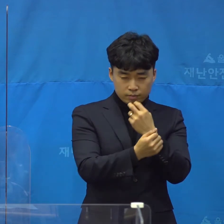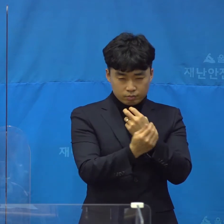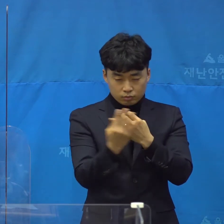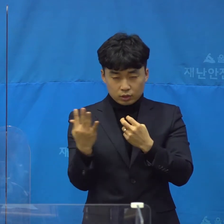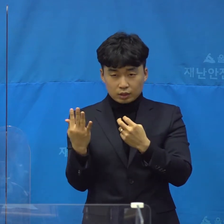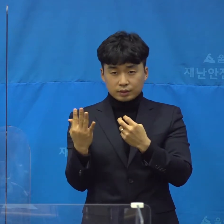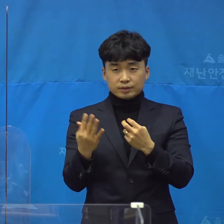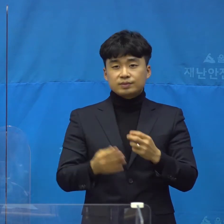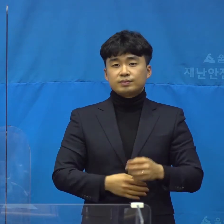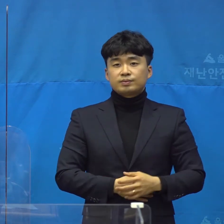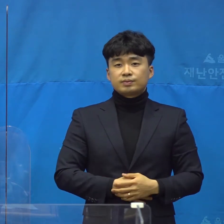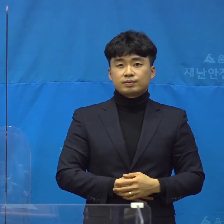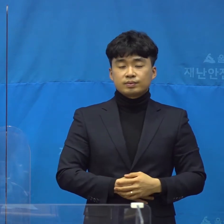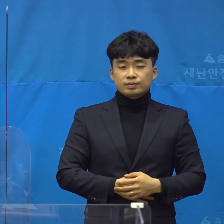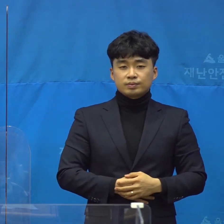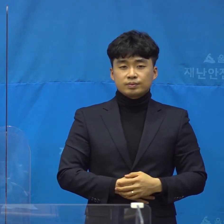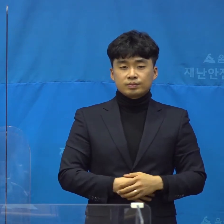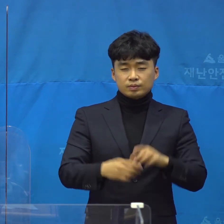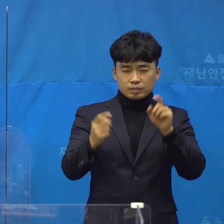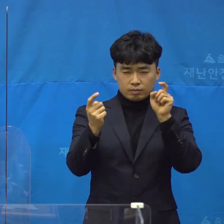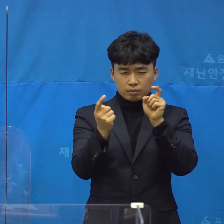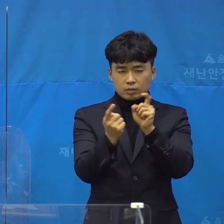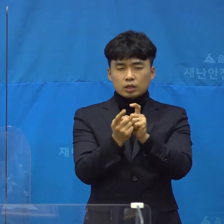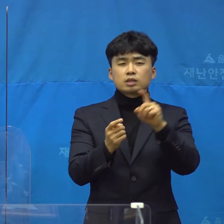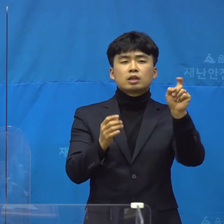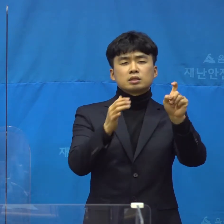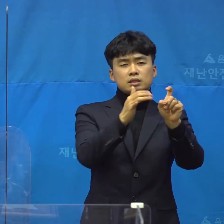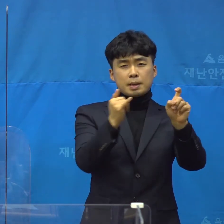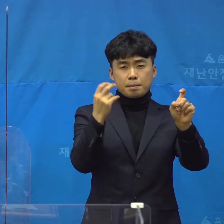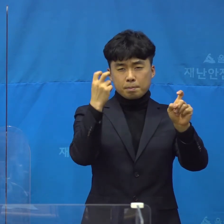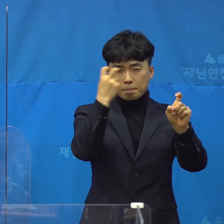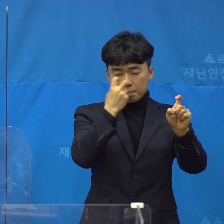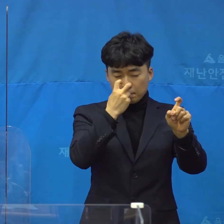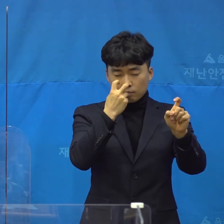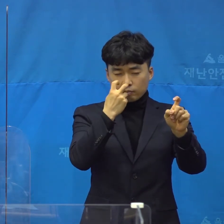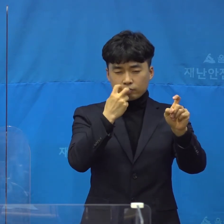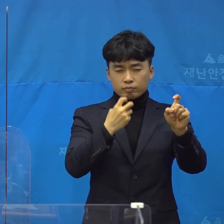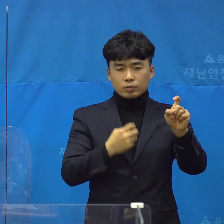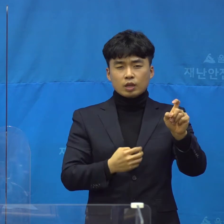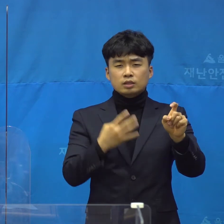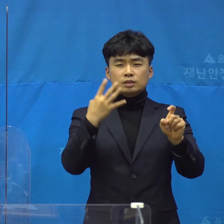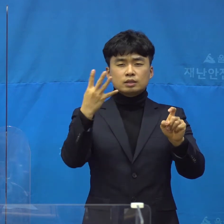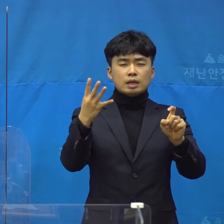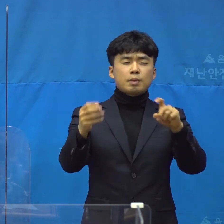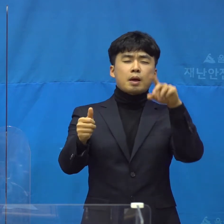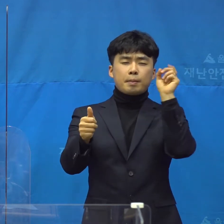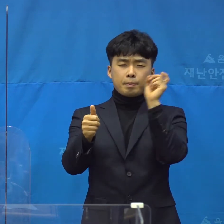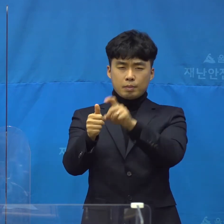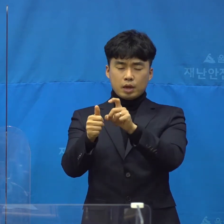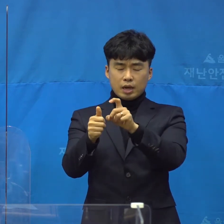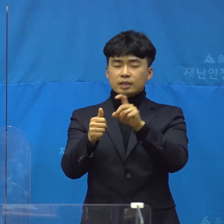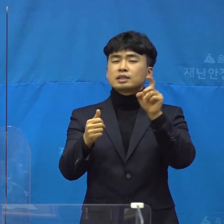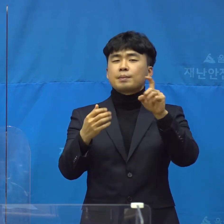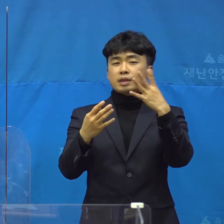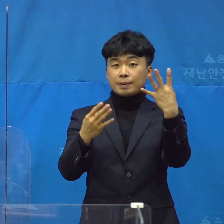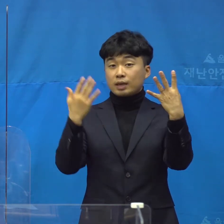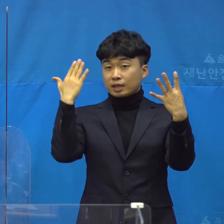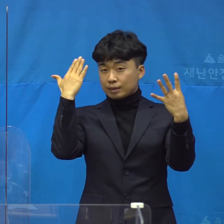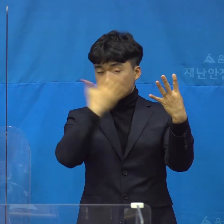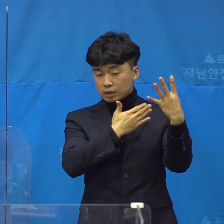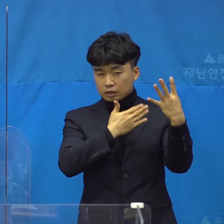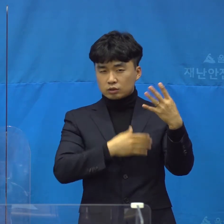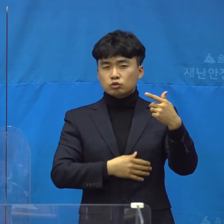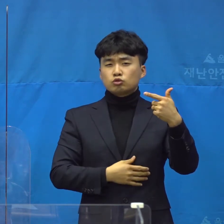현황은 접촉자 10명에 대해서 검사를 했고 이 중 4명이 음성,